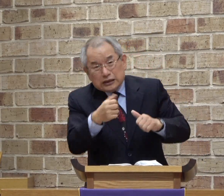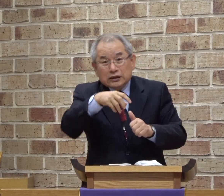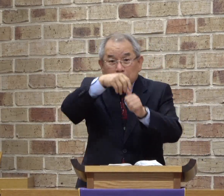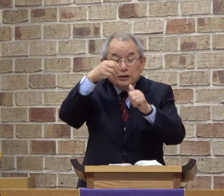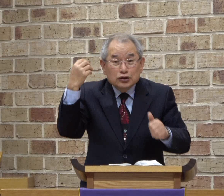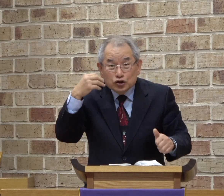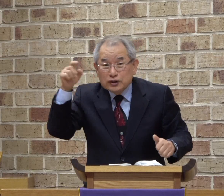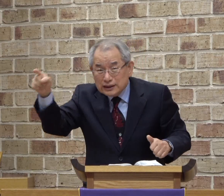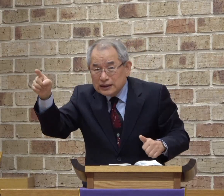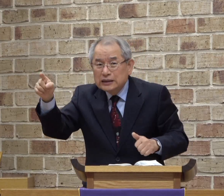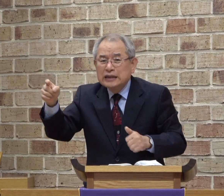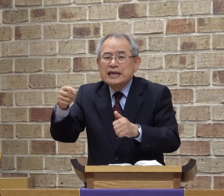그 여자가 바로 오드리 헵번입니다.